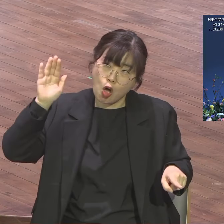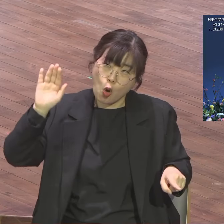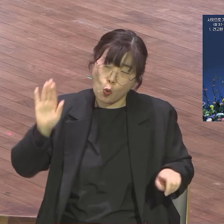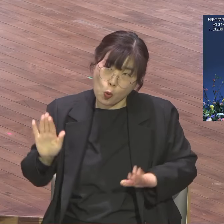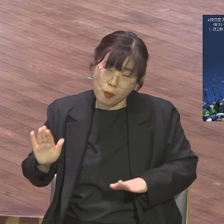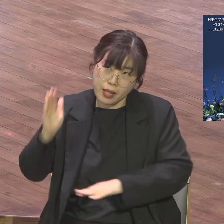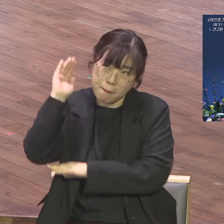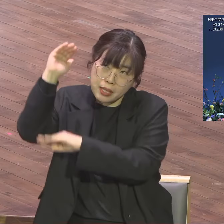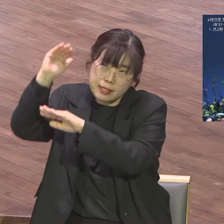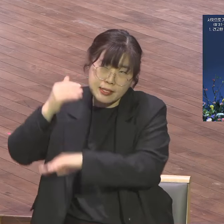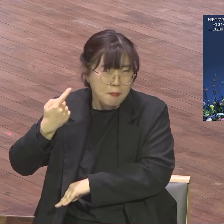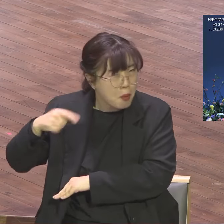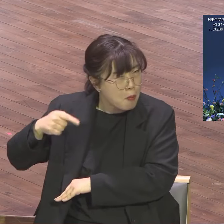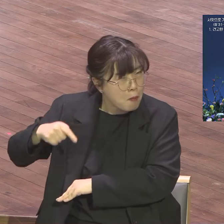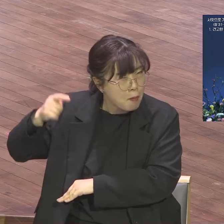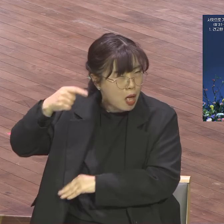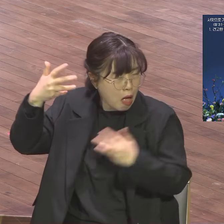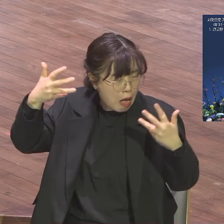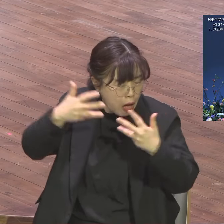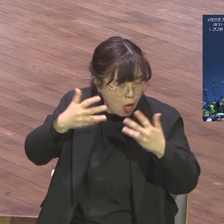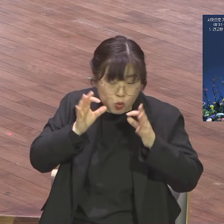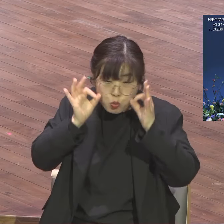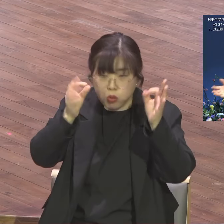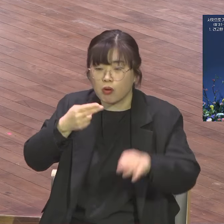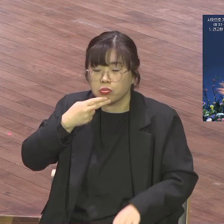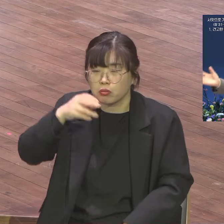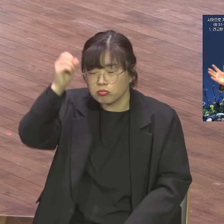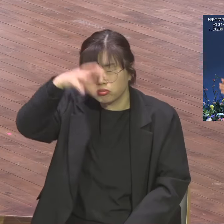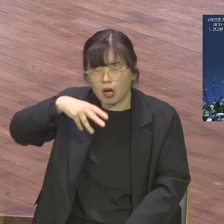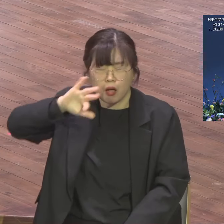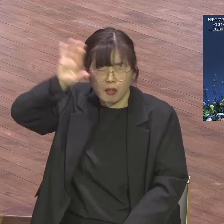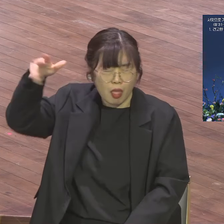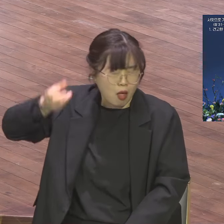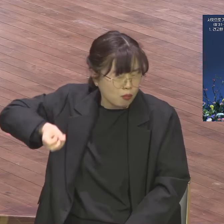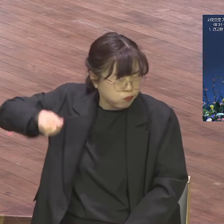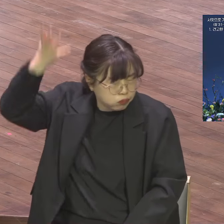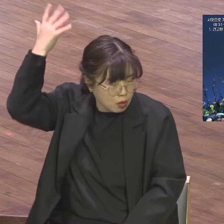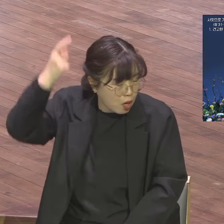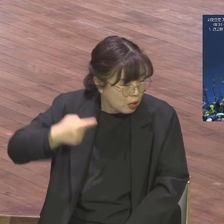안 하지도 않아. 막 자기 기분대로 감정대로 팍팍팍